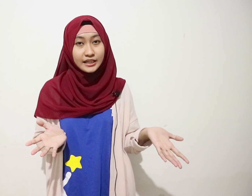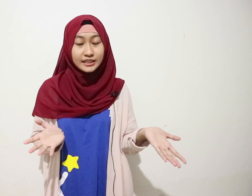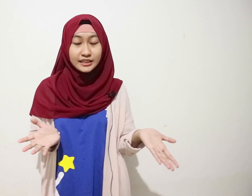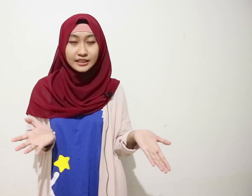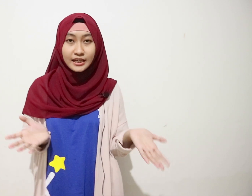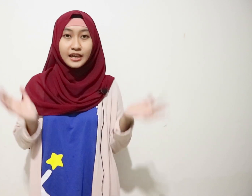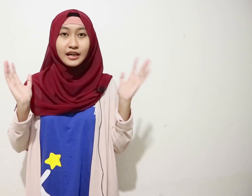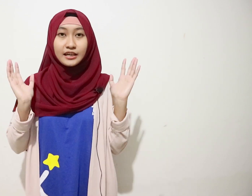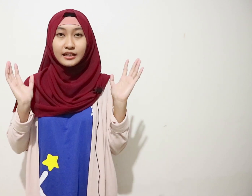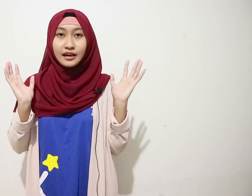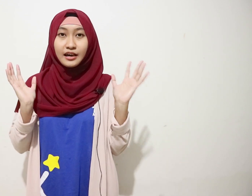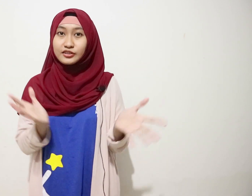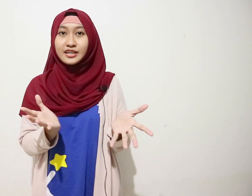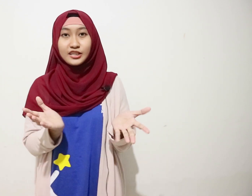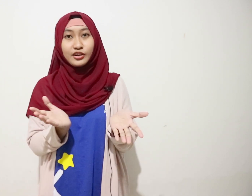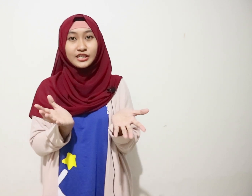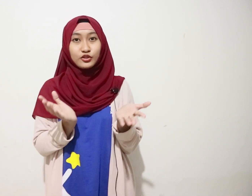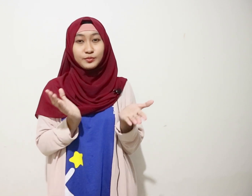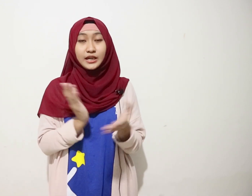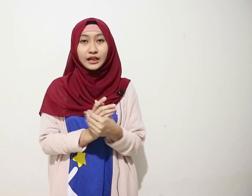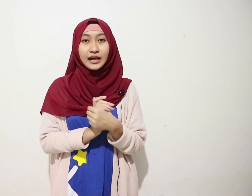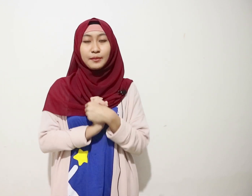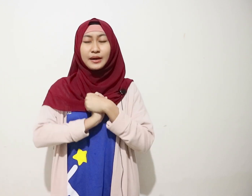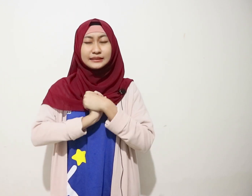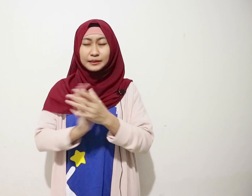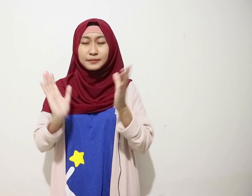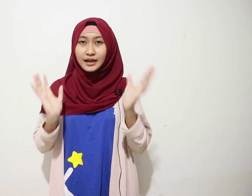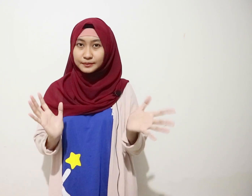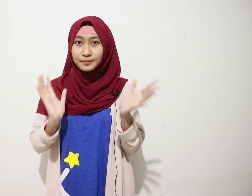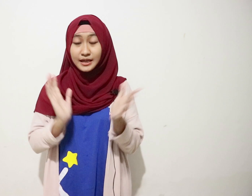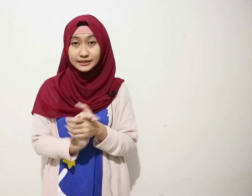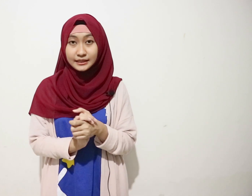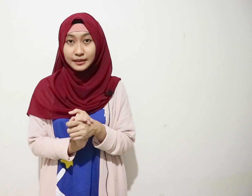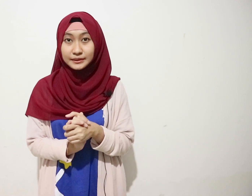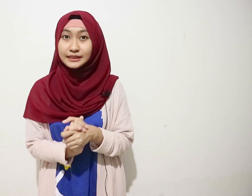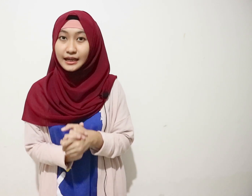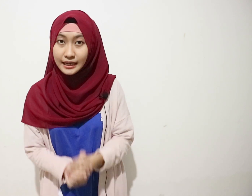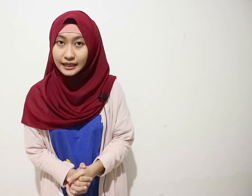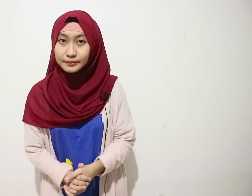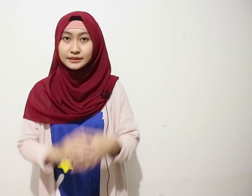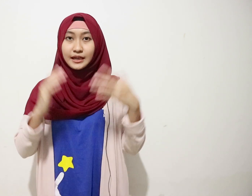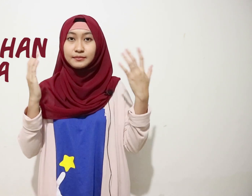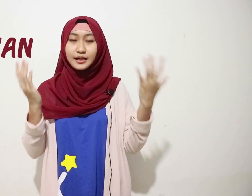di Ayo Cerdas Indonesia YouTube channel, karena banyak banget pembahasan tentang pecahan. Pecahan